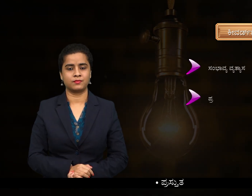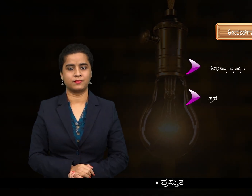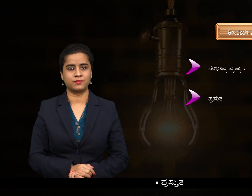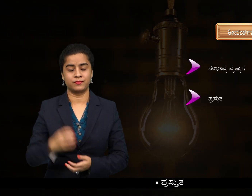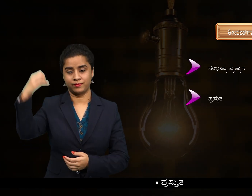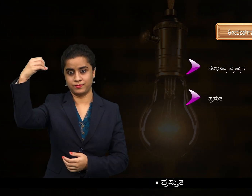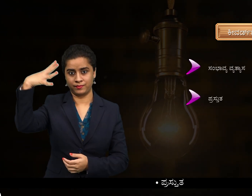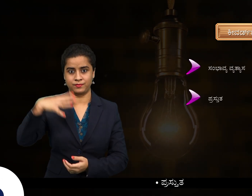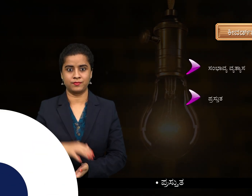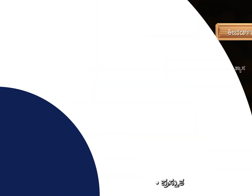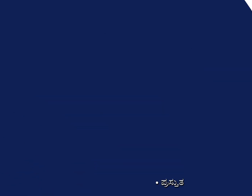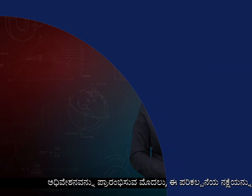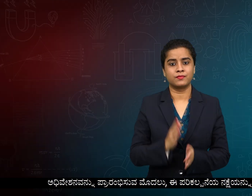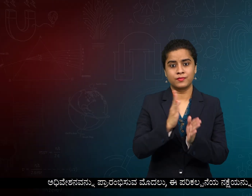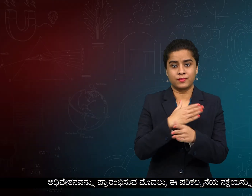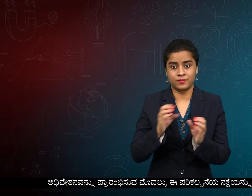ಪ್ರಸ್ತುತ.